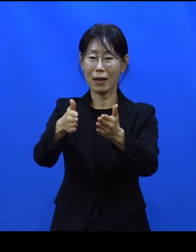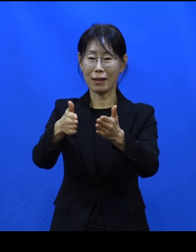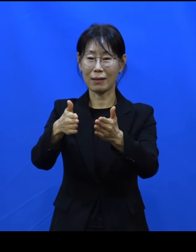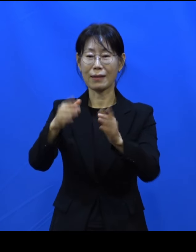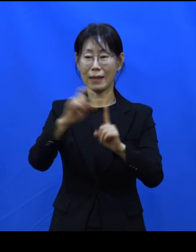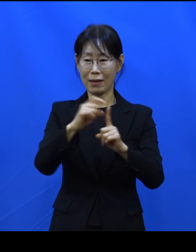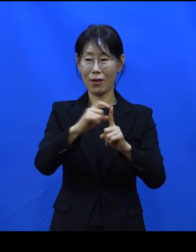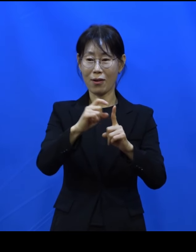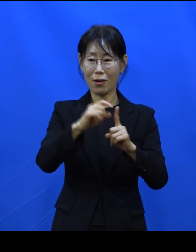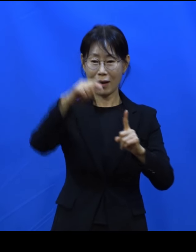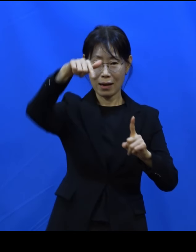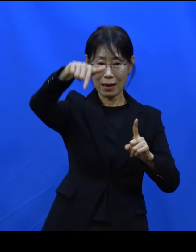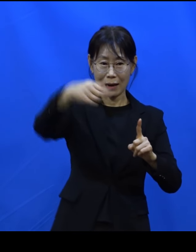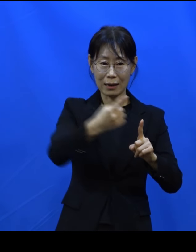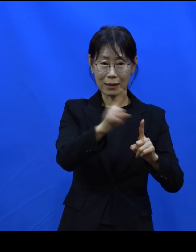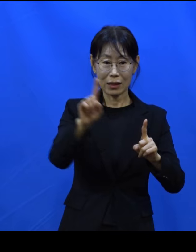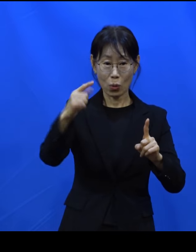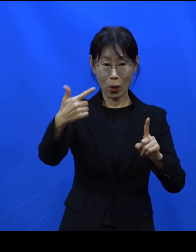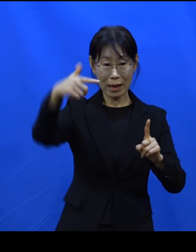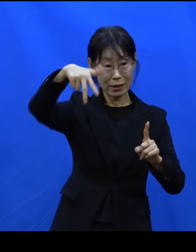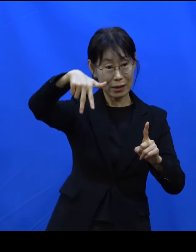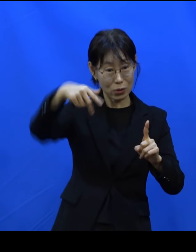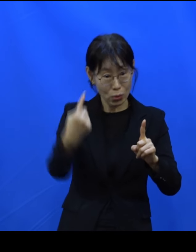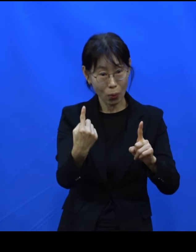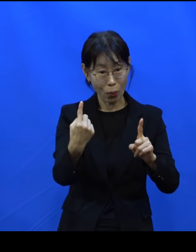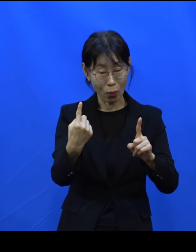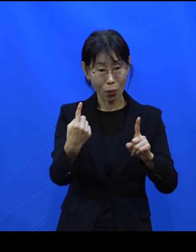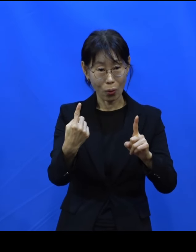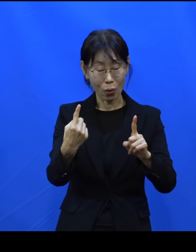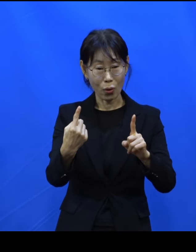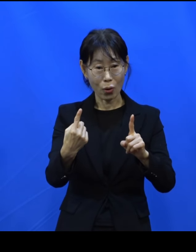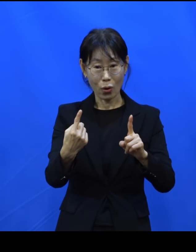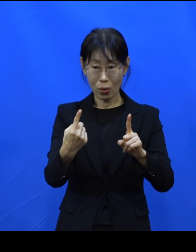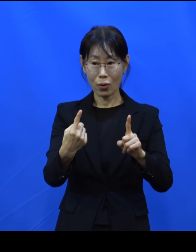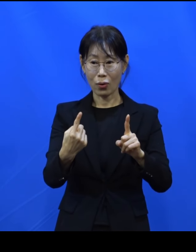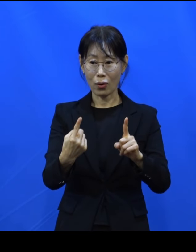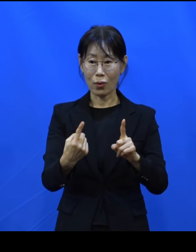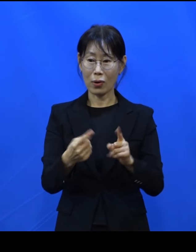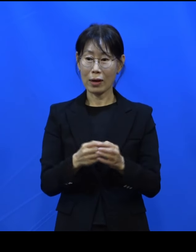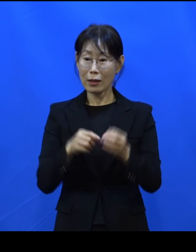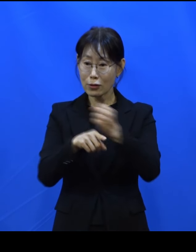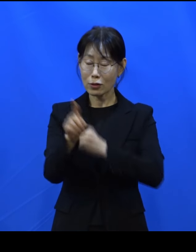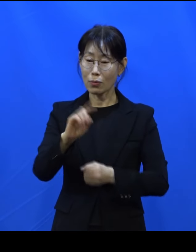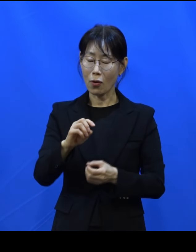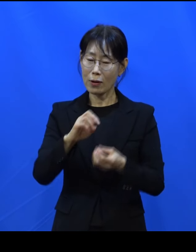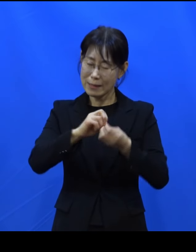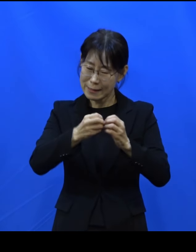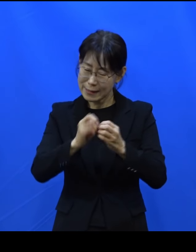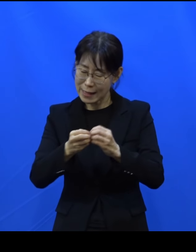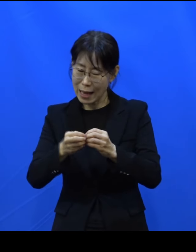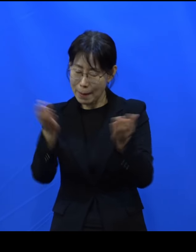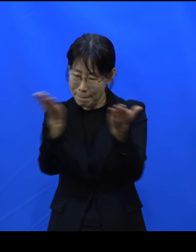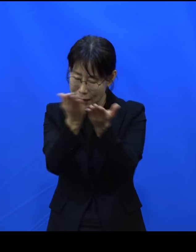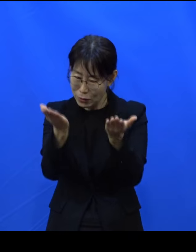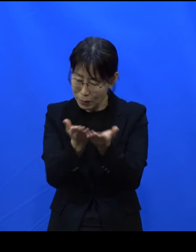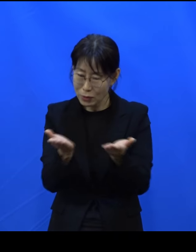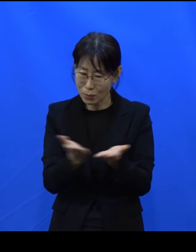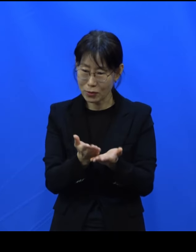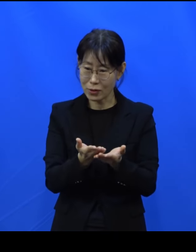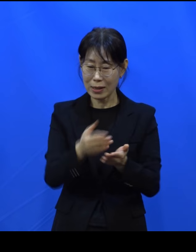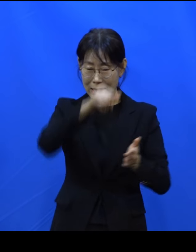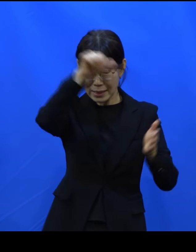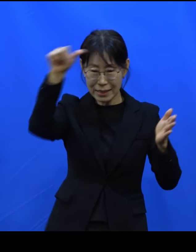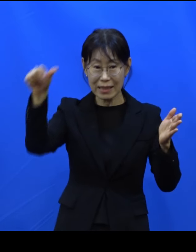자, 이 관조라는 말은 원래 문자적으로는 짜맞추다라고 하는 의미가 있어요. 짜맞추다. 무엇을 짜맞춰요? 우리